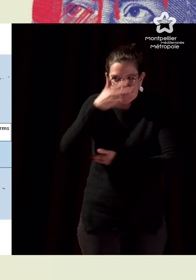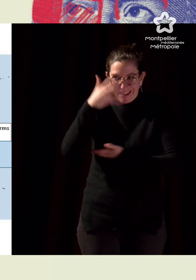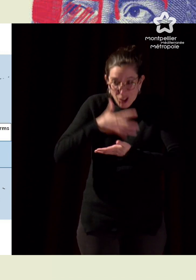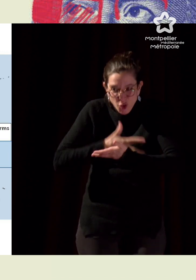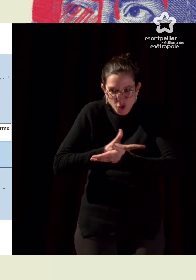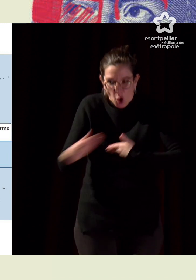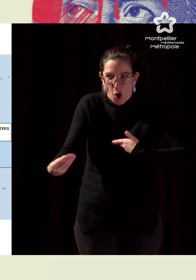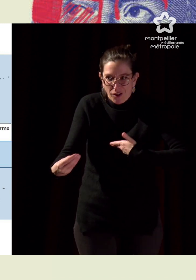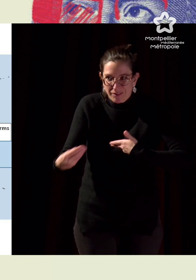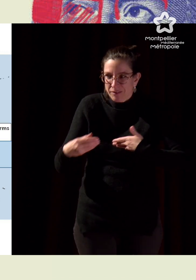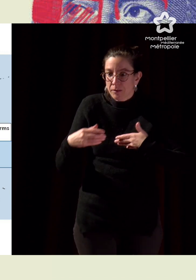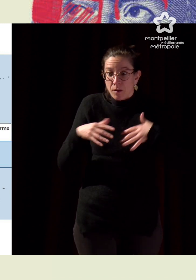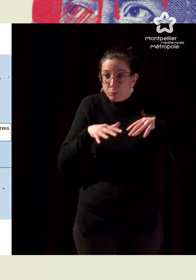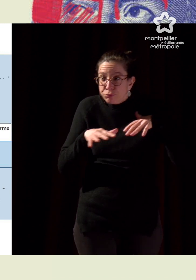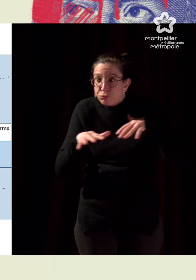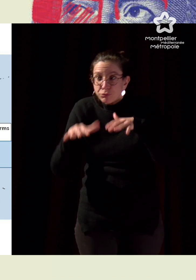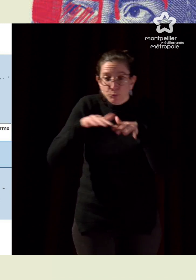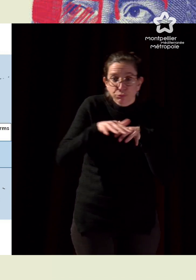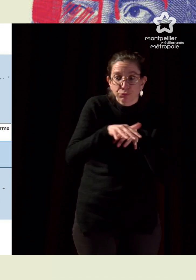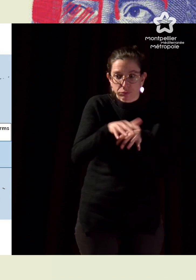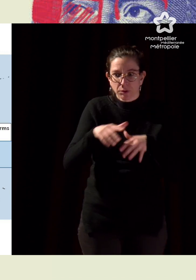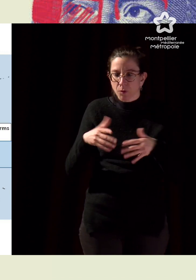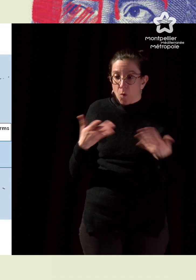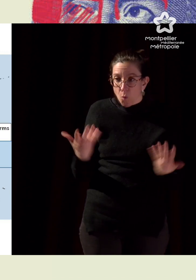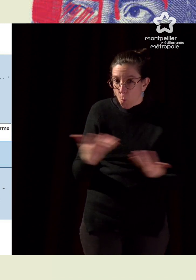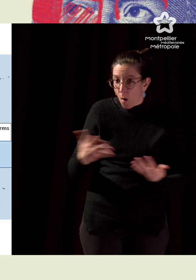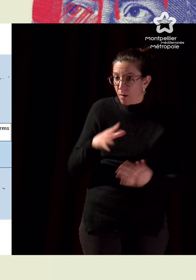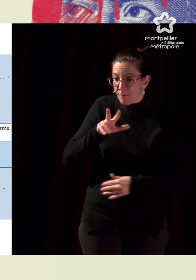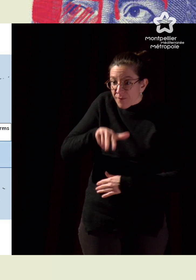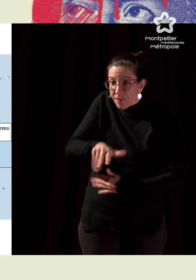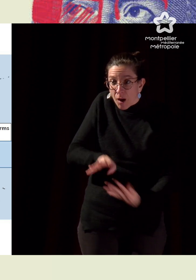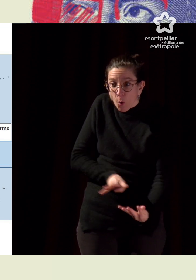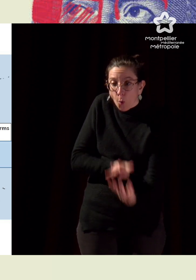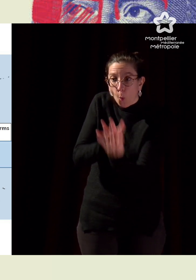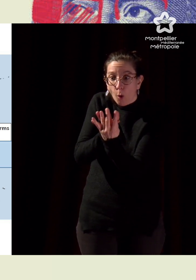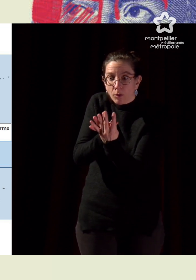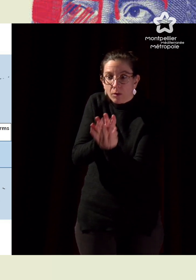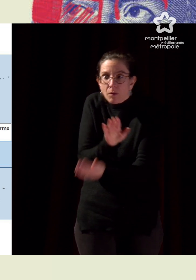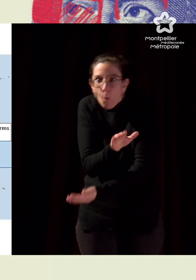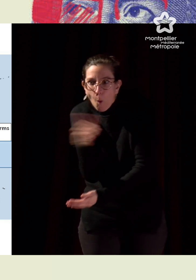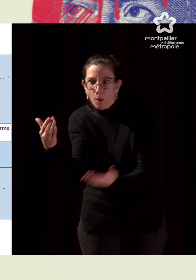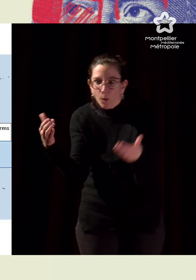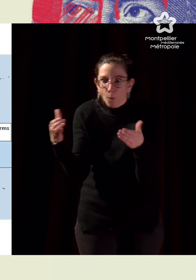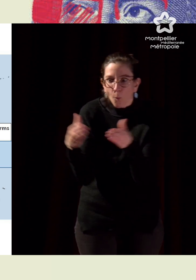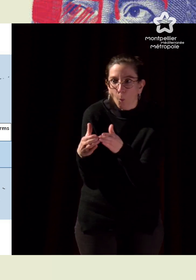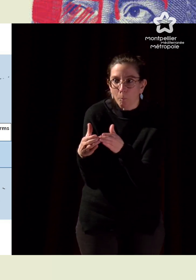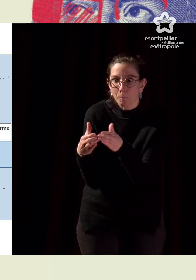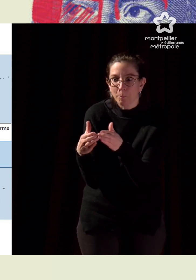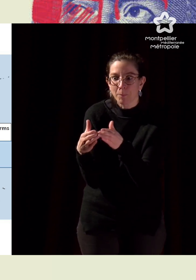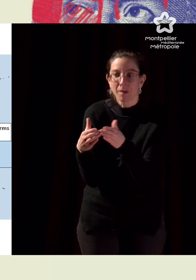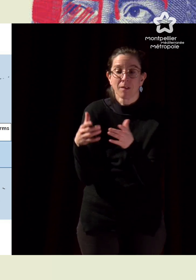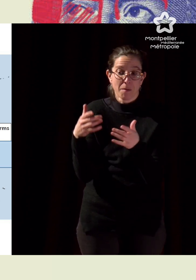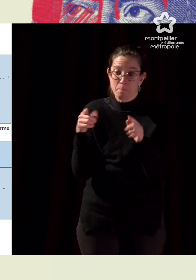ans, c'est qu'on rencontre une autre branche de la lignée humaine qui s'appelle l'homme de